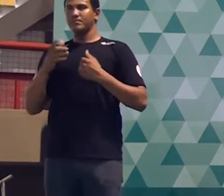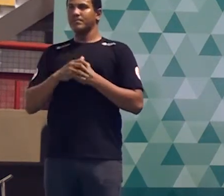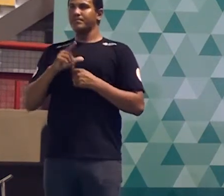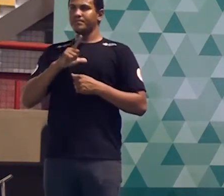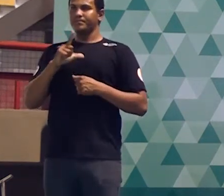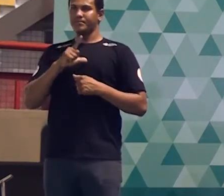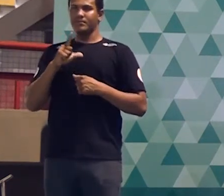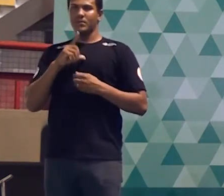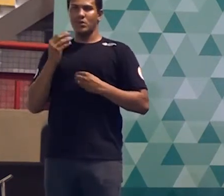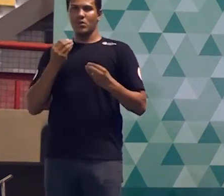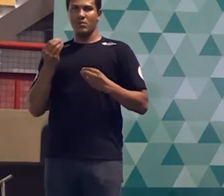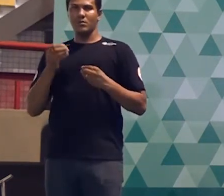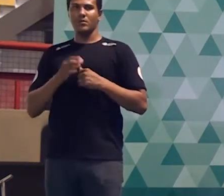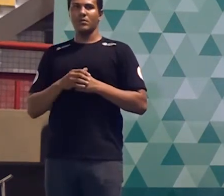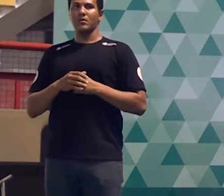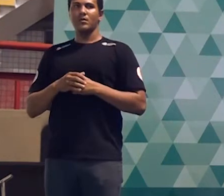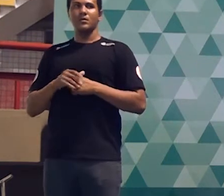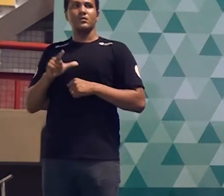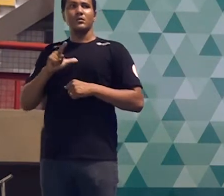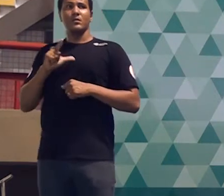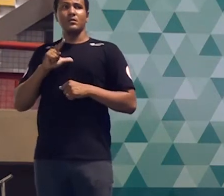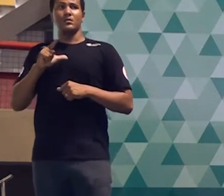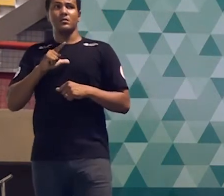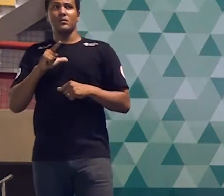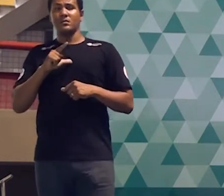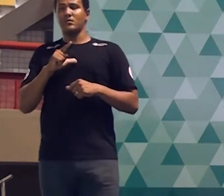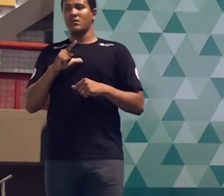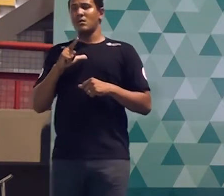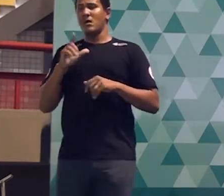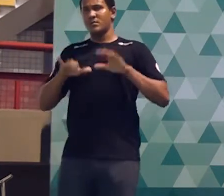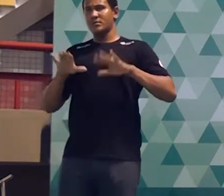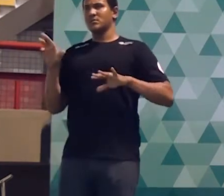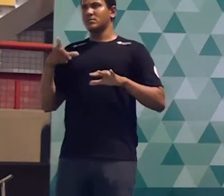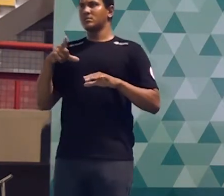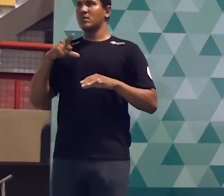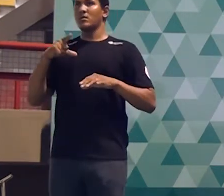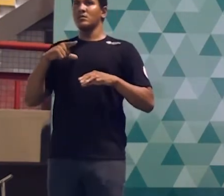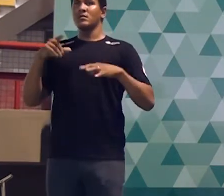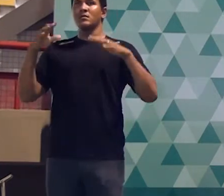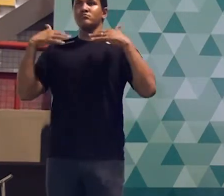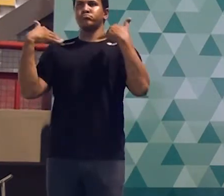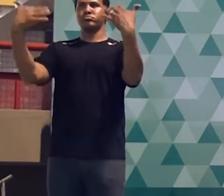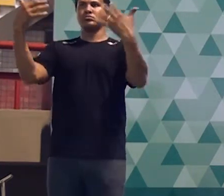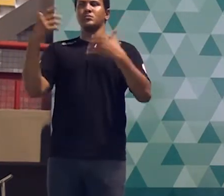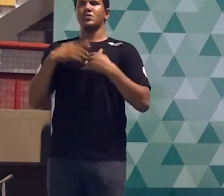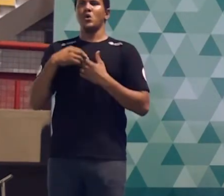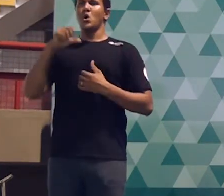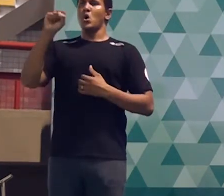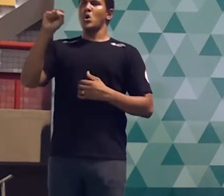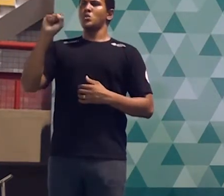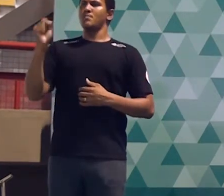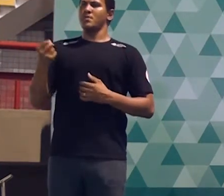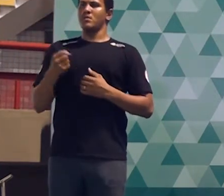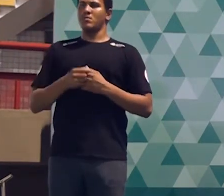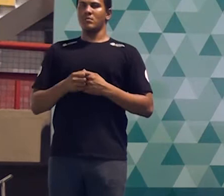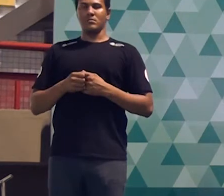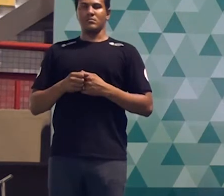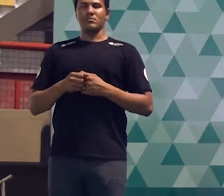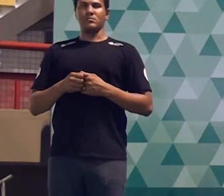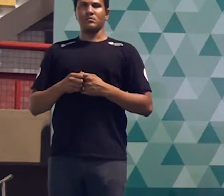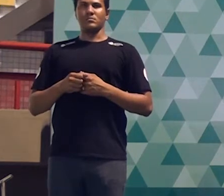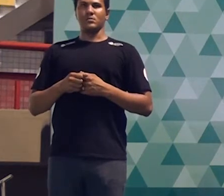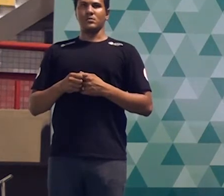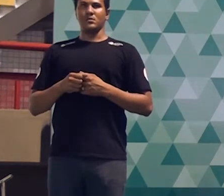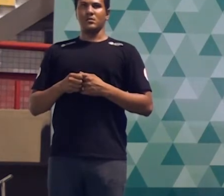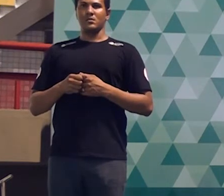curso. Tenham só o cuidado, porque às vezes a gente dá uma aula aqui para 8.000 alunos, aí no outro dia o Facebook lota. Então eu